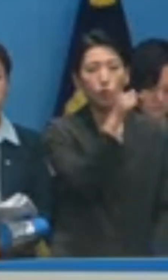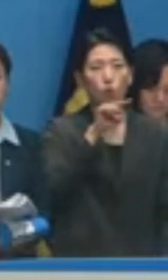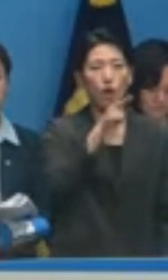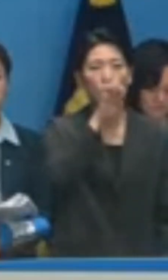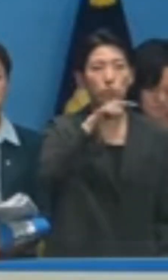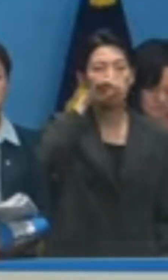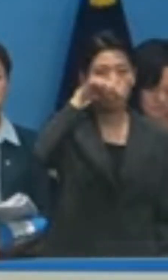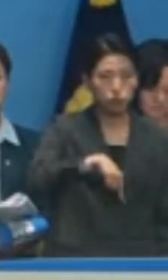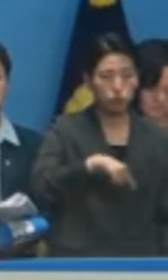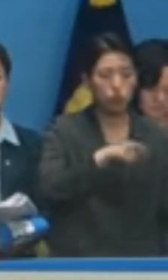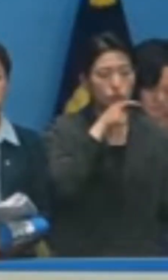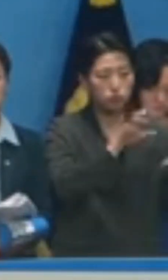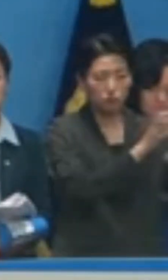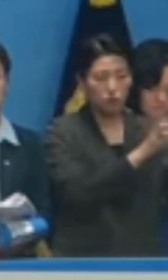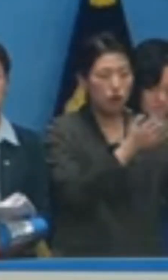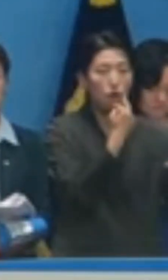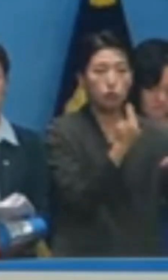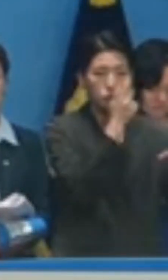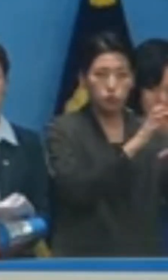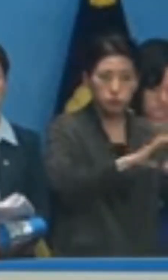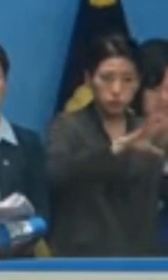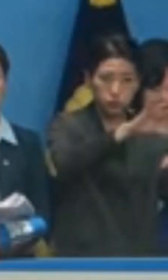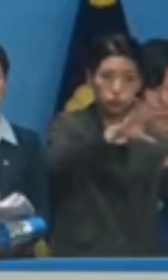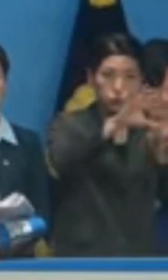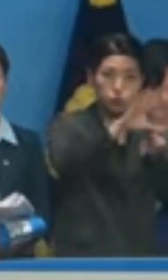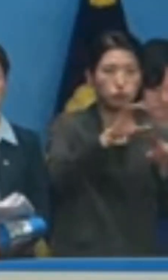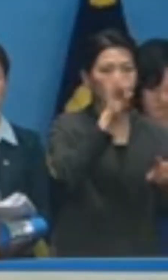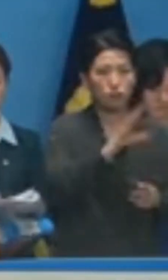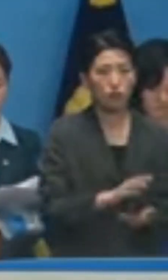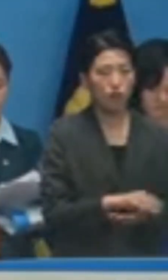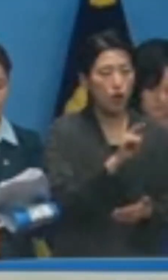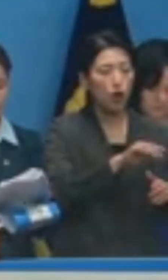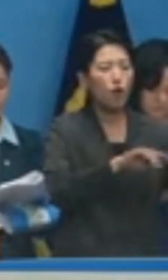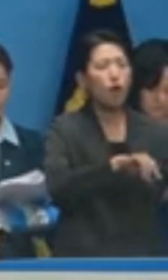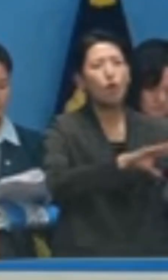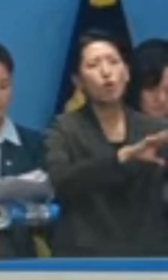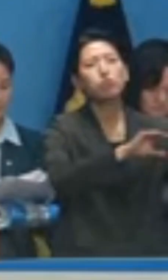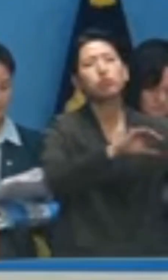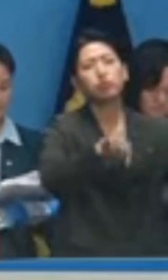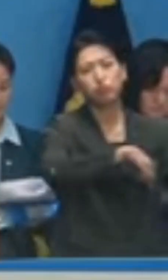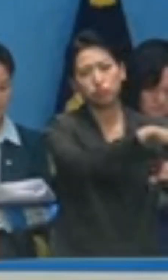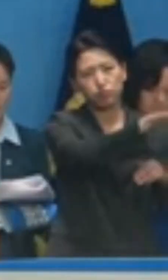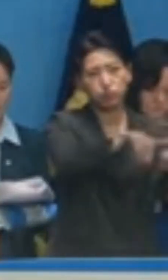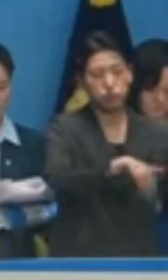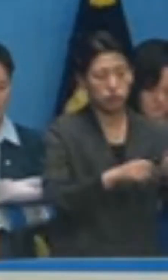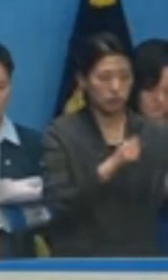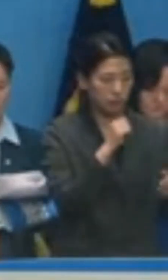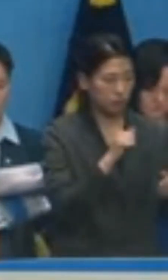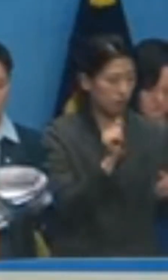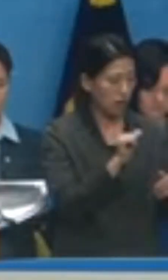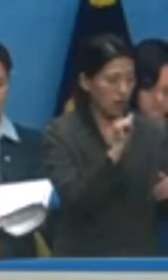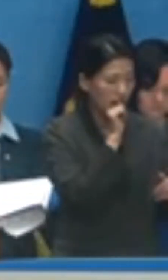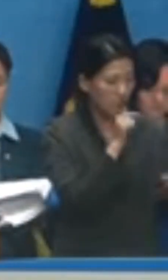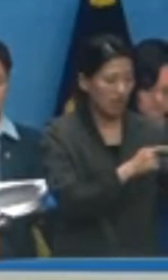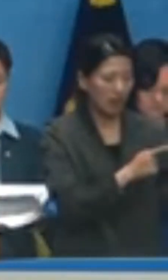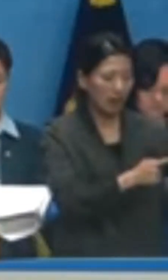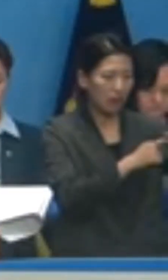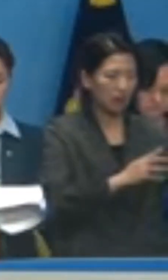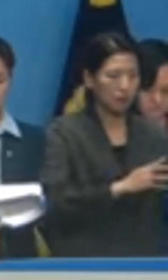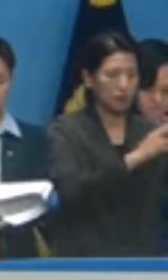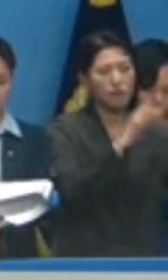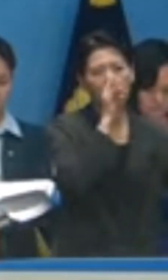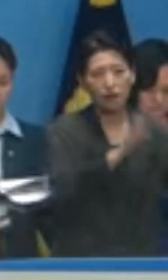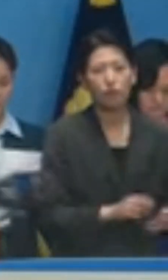반대합니다. 사고 장소는 부드러운 통학도로 구성되어 터널과 구조물류 설치에 부적합합니다. 기존 환풍구